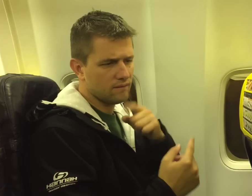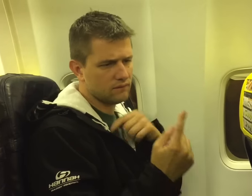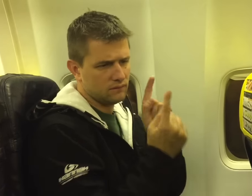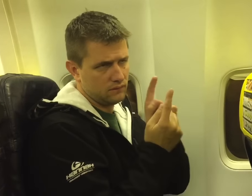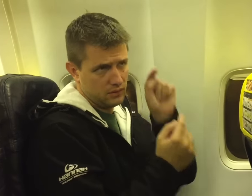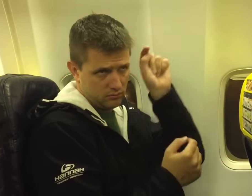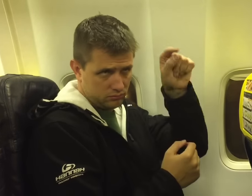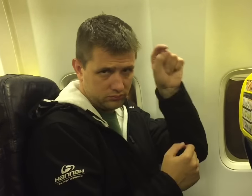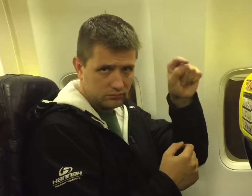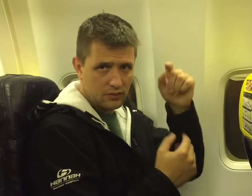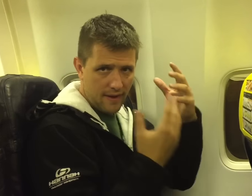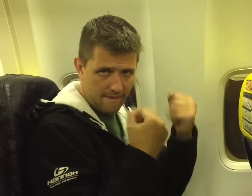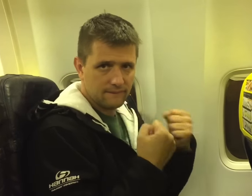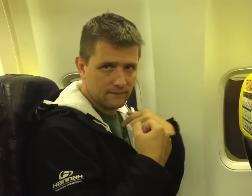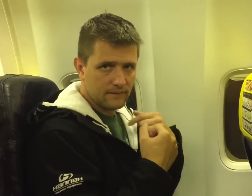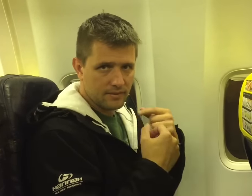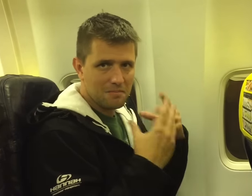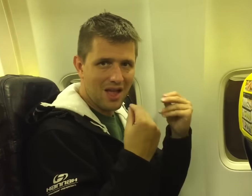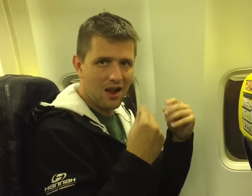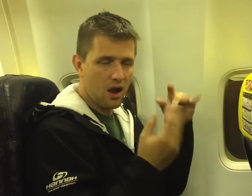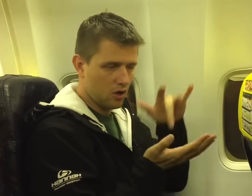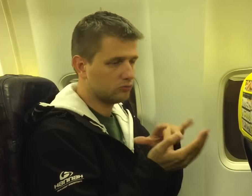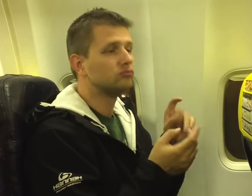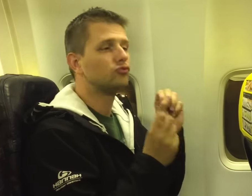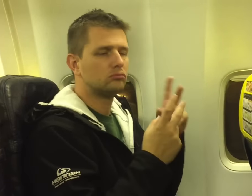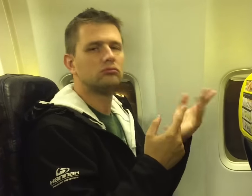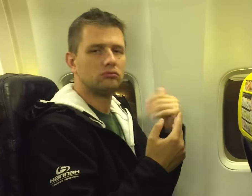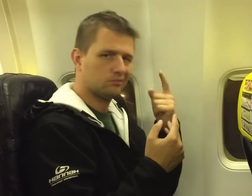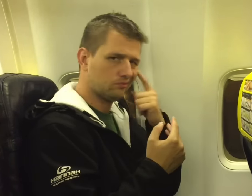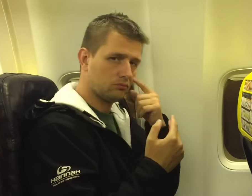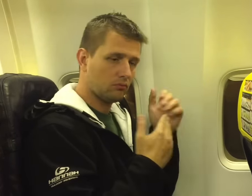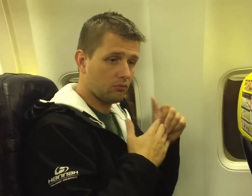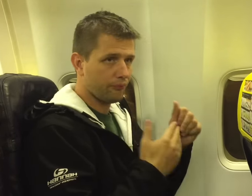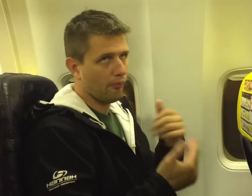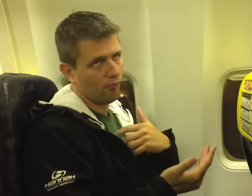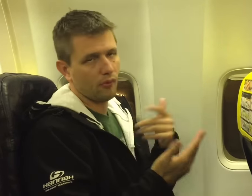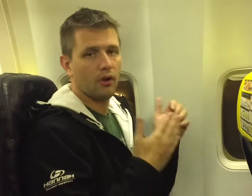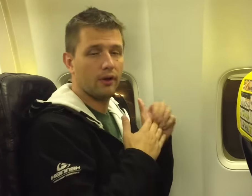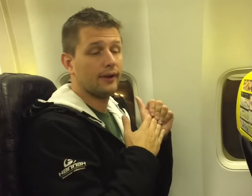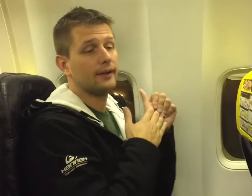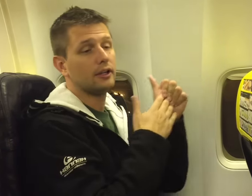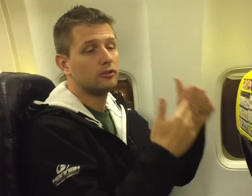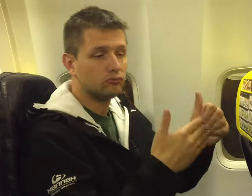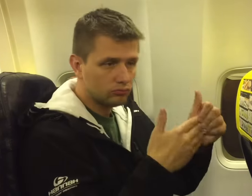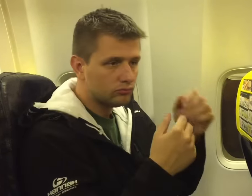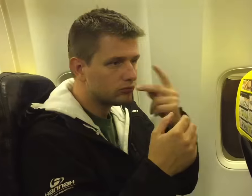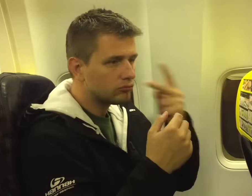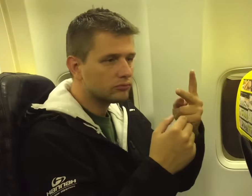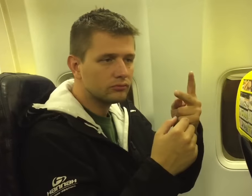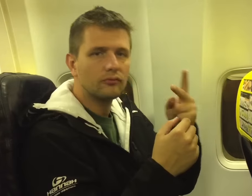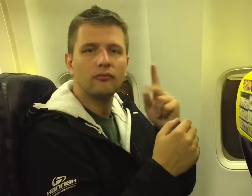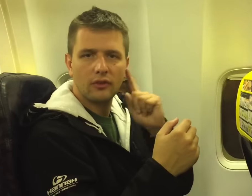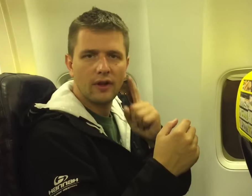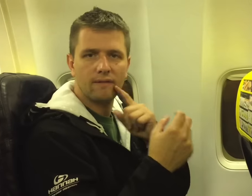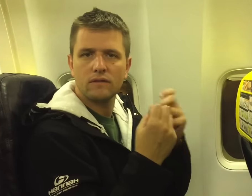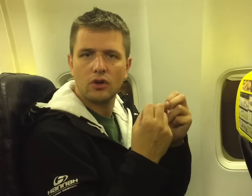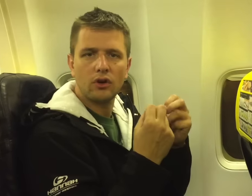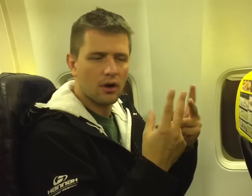gonflage et le gonflage du gilet et une lampe pour attirer l'attention. Ne gonflez pas vos gilets dans la cabine, cela pourrait nuire à votre bonne évacuation. Pour